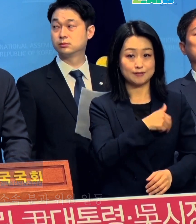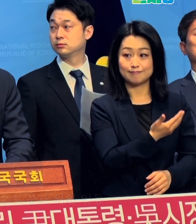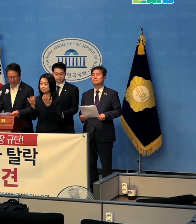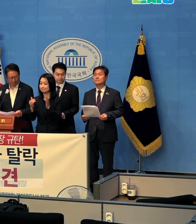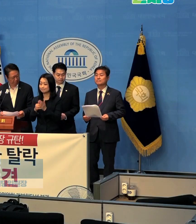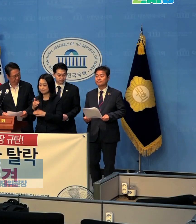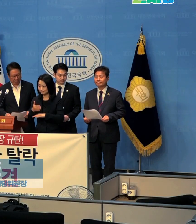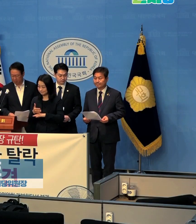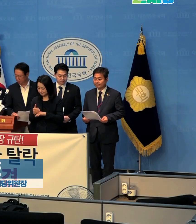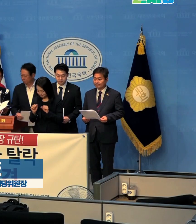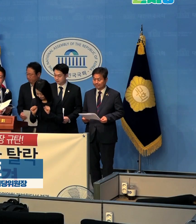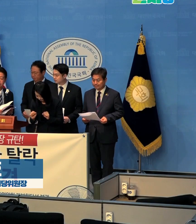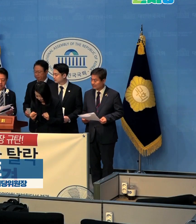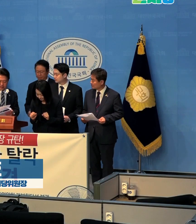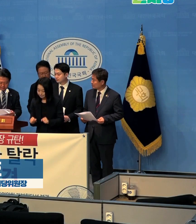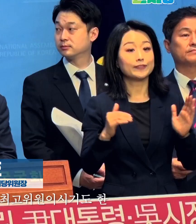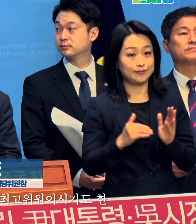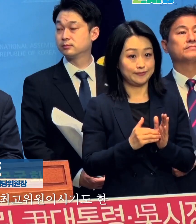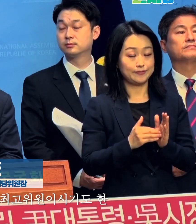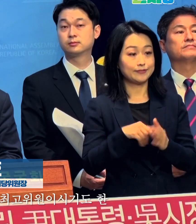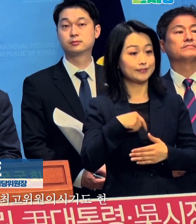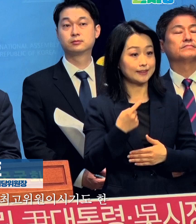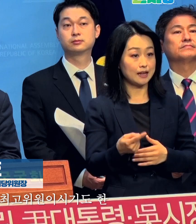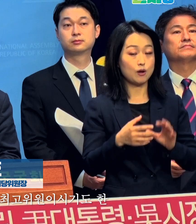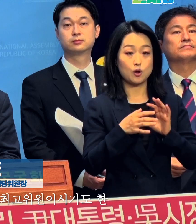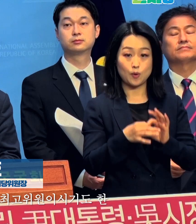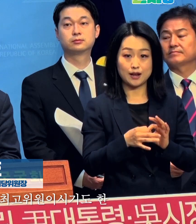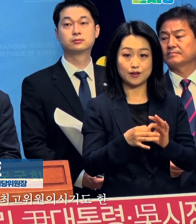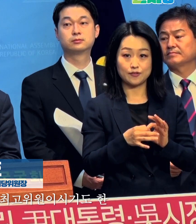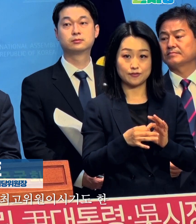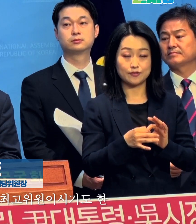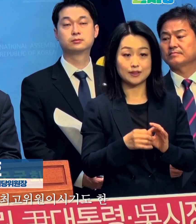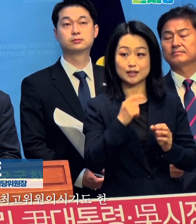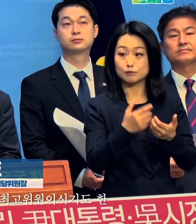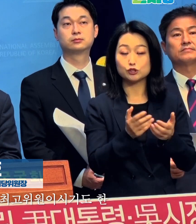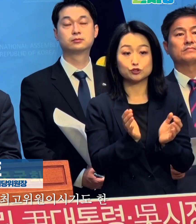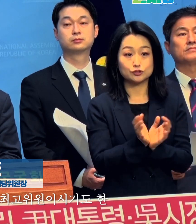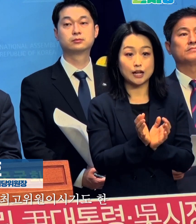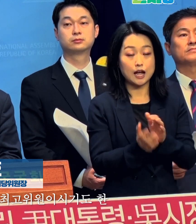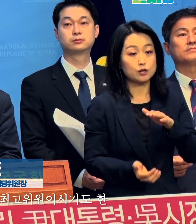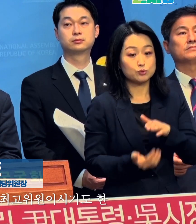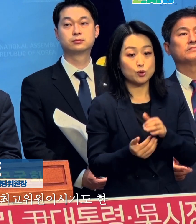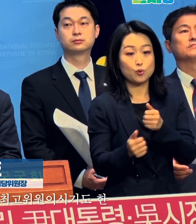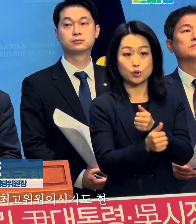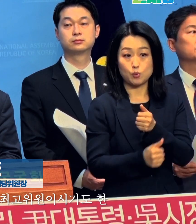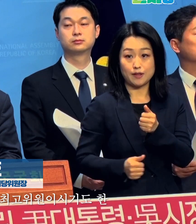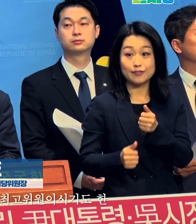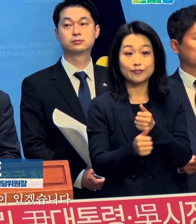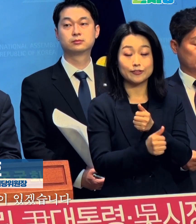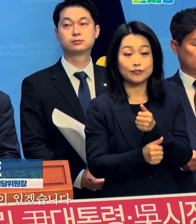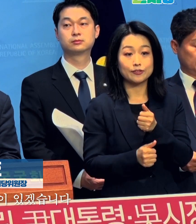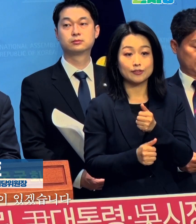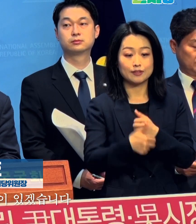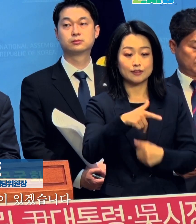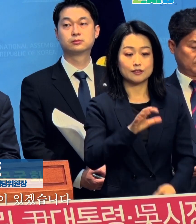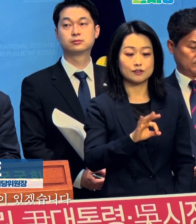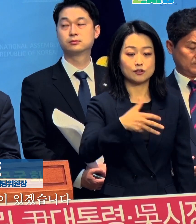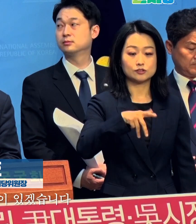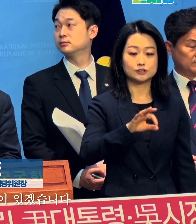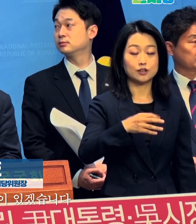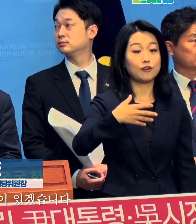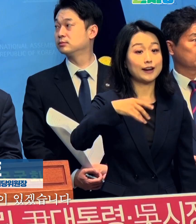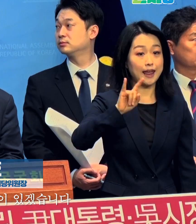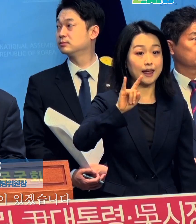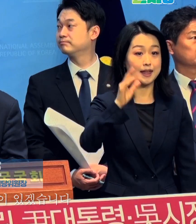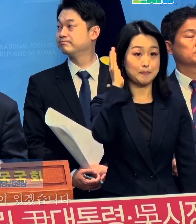1도. 네, 이와 관련돼서 더불어민주당 최고위원이시기도 한 정청래